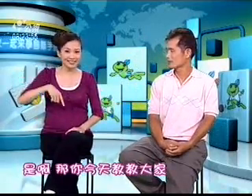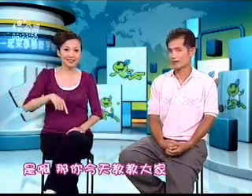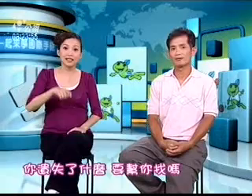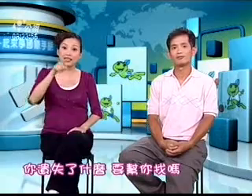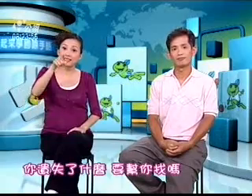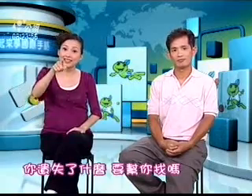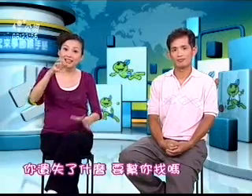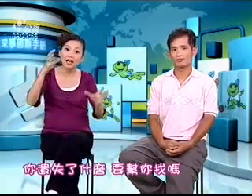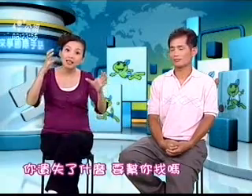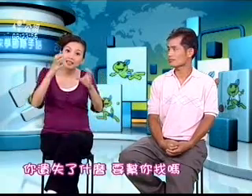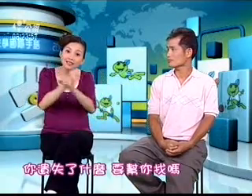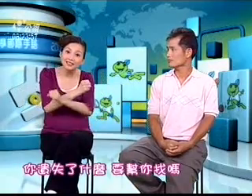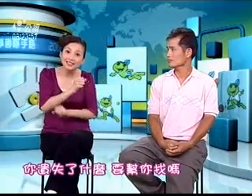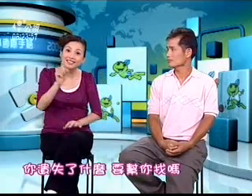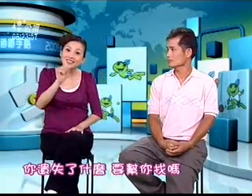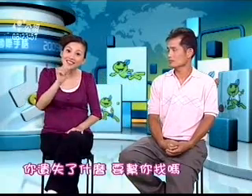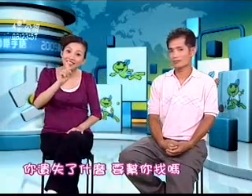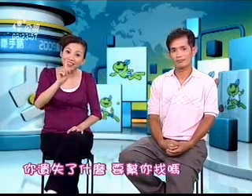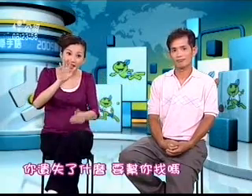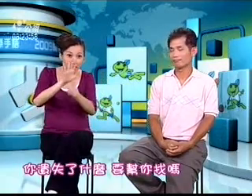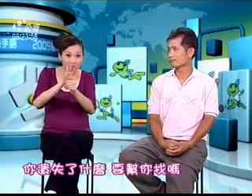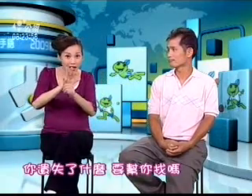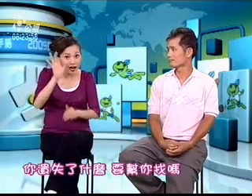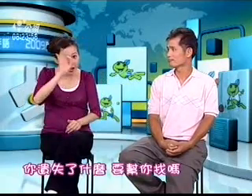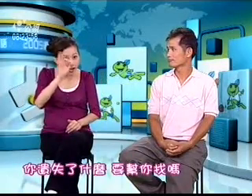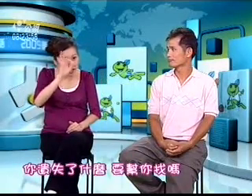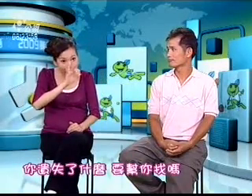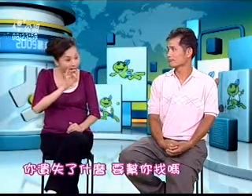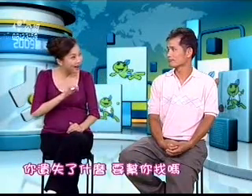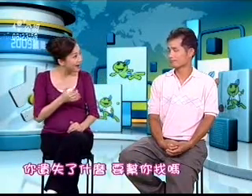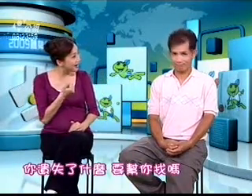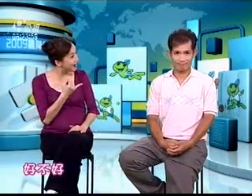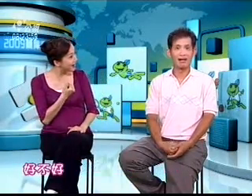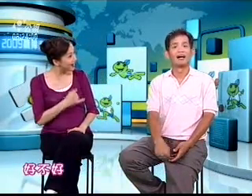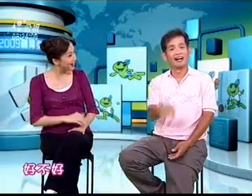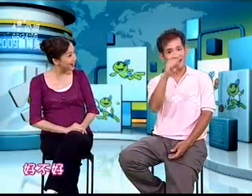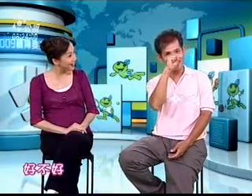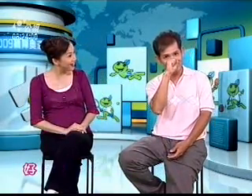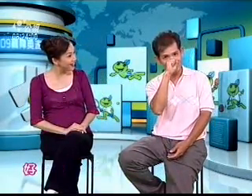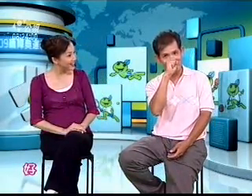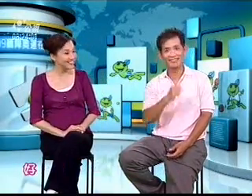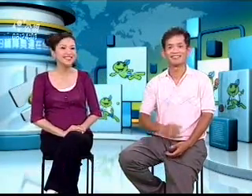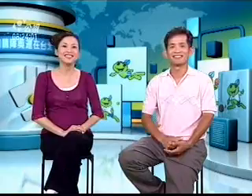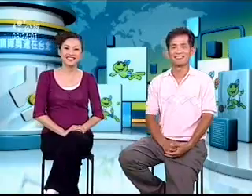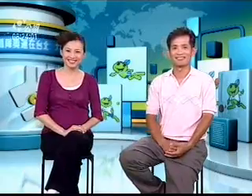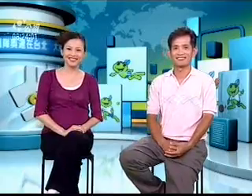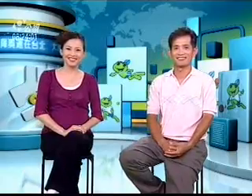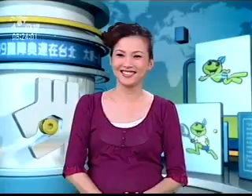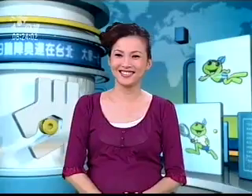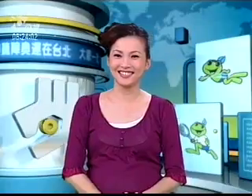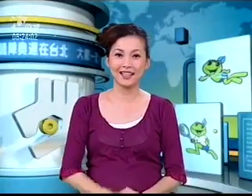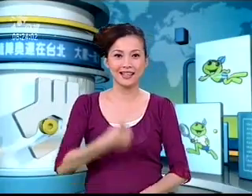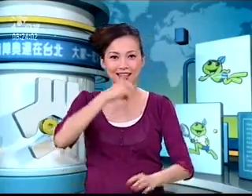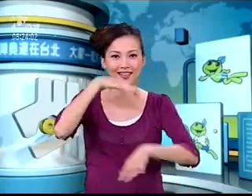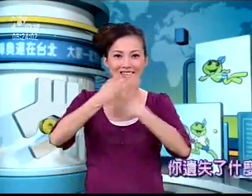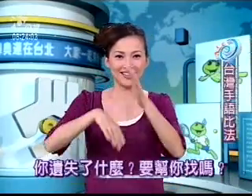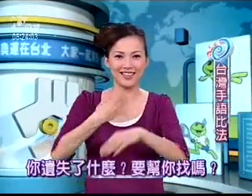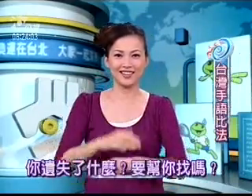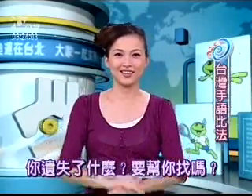家，你遗失了什么？要帮你找吗？好不好？ 好。 台湾手语的